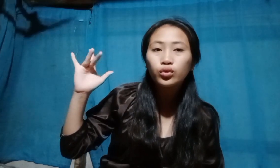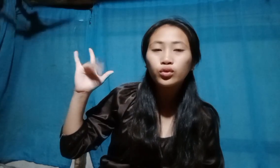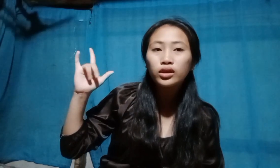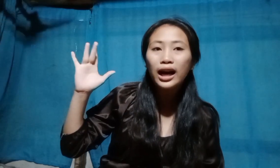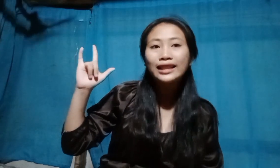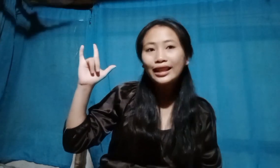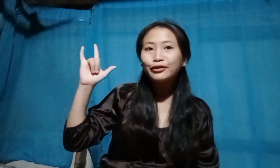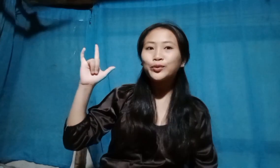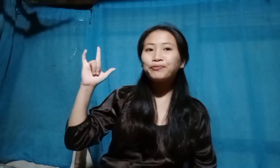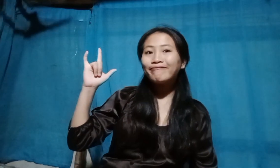I love you.